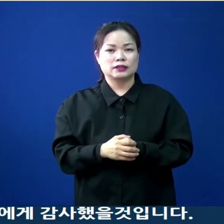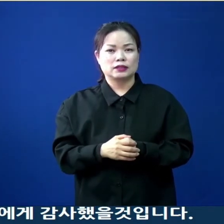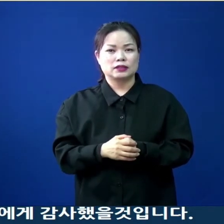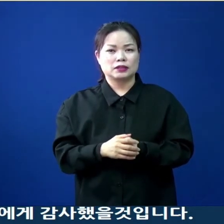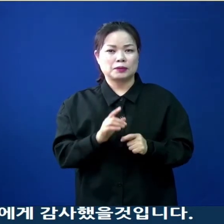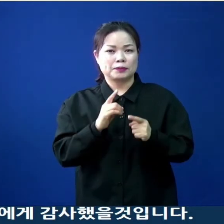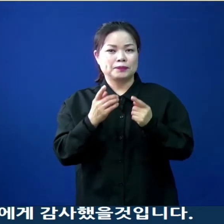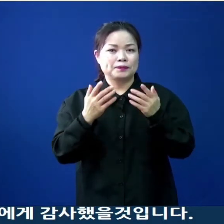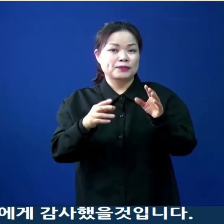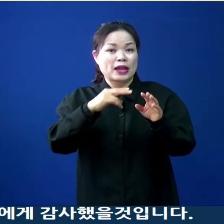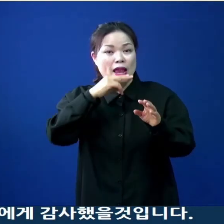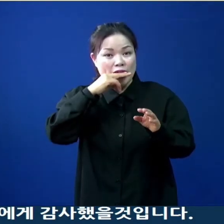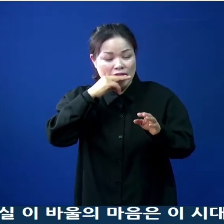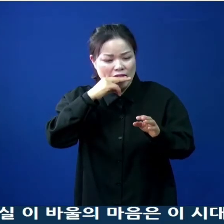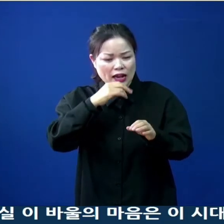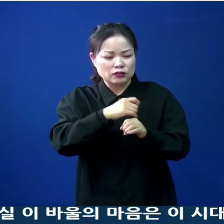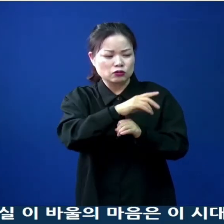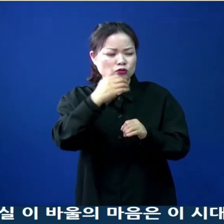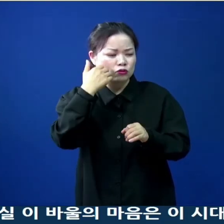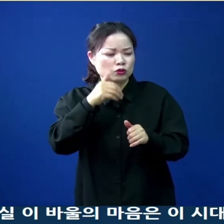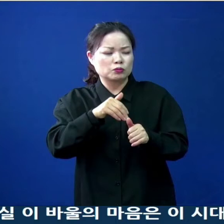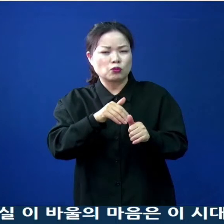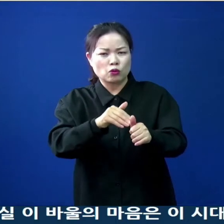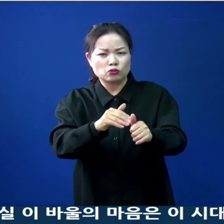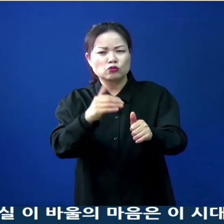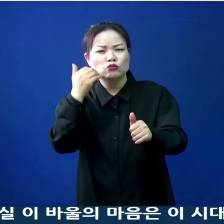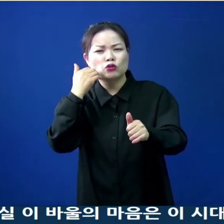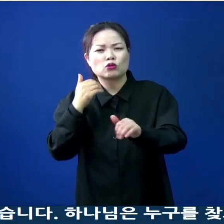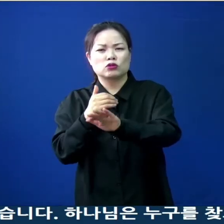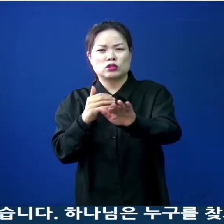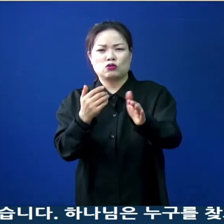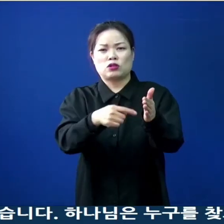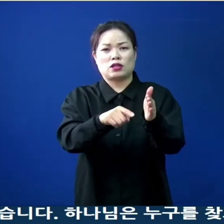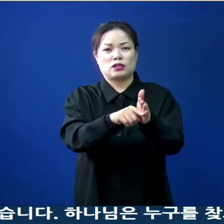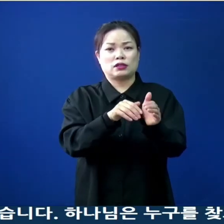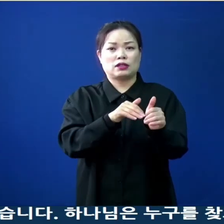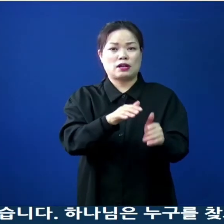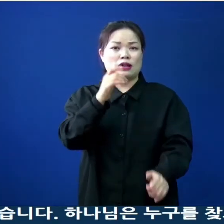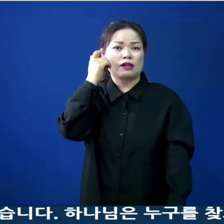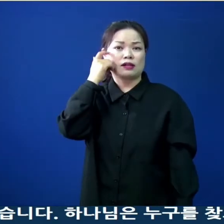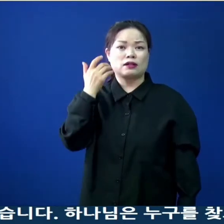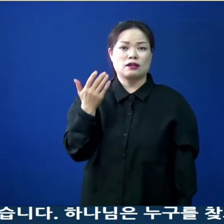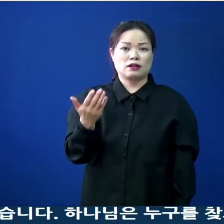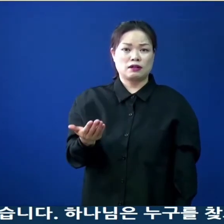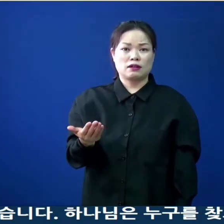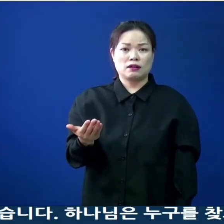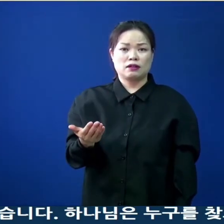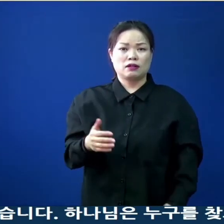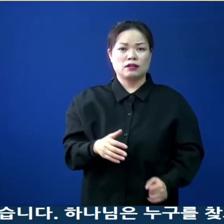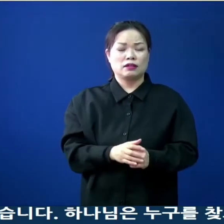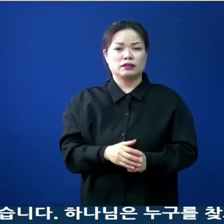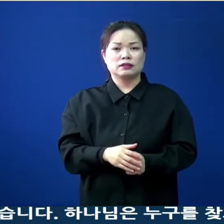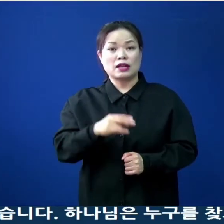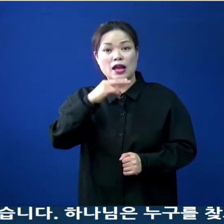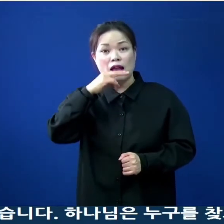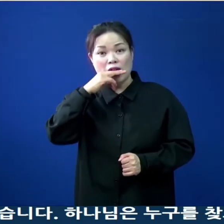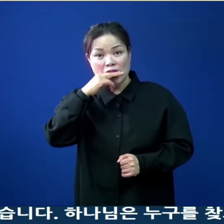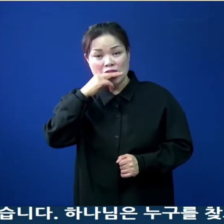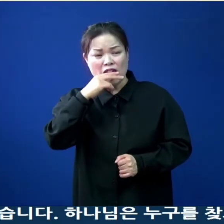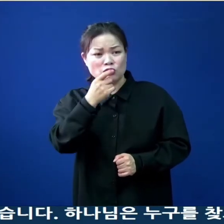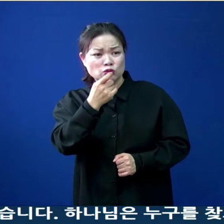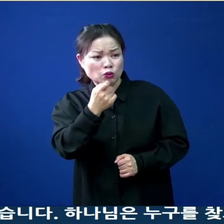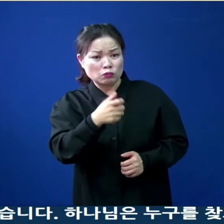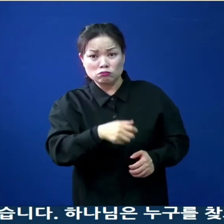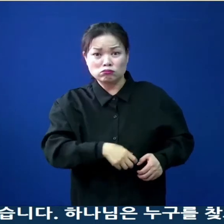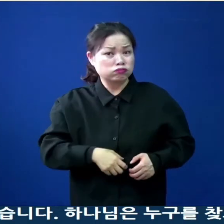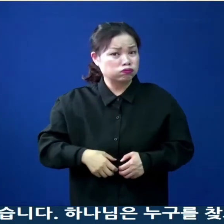이렇게 말씀하시죠. 내가 누구를 보내며 누가 우리를 위해 갈 거라고 말씀하실 때 이사야는 조금의